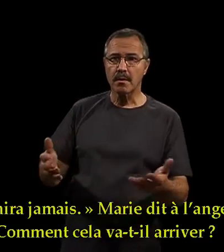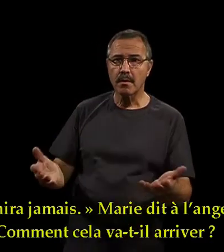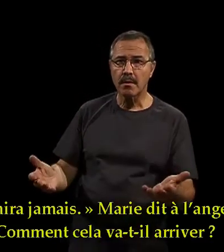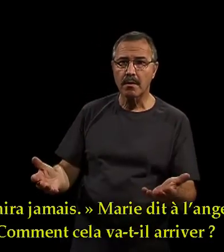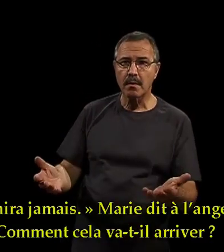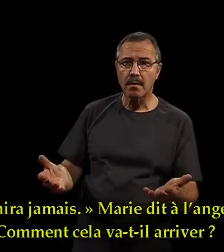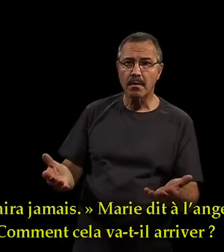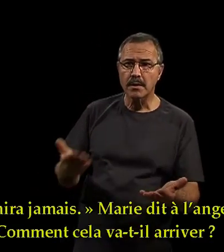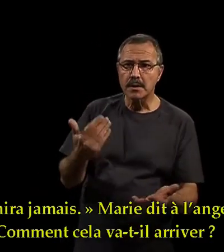Marie dit à l'ange: